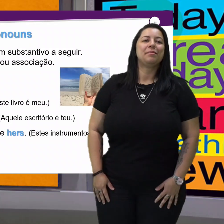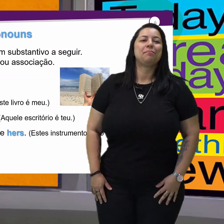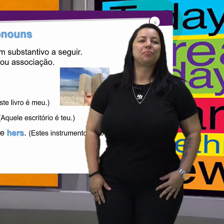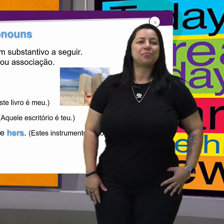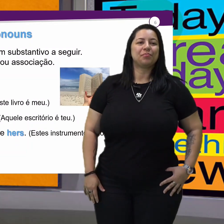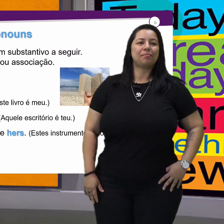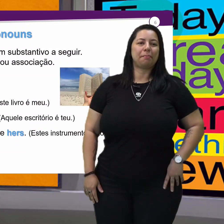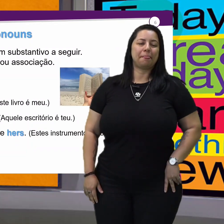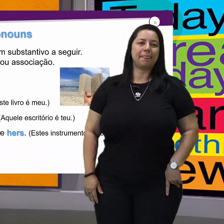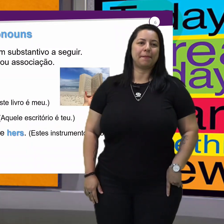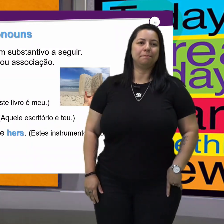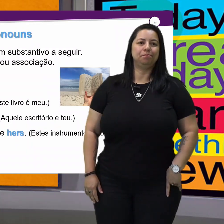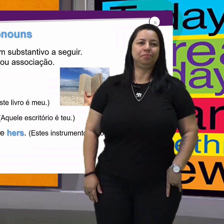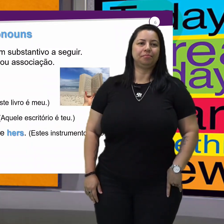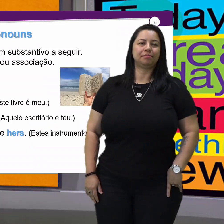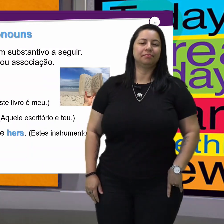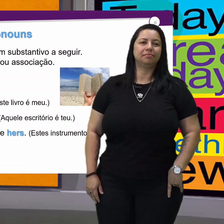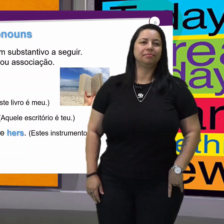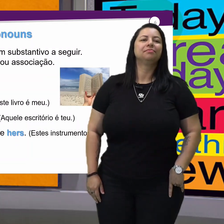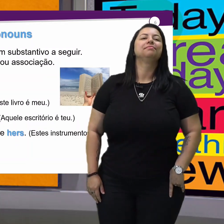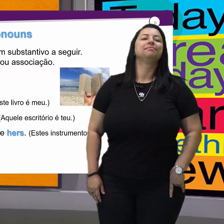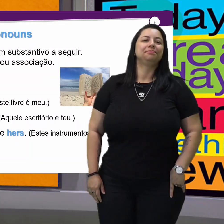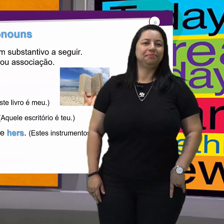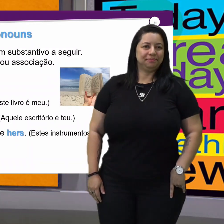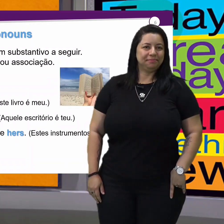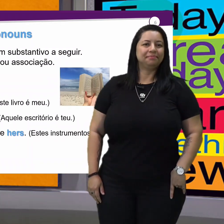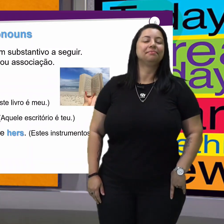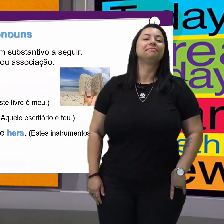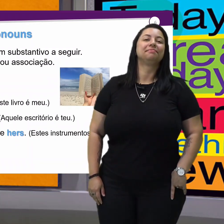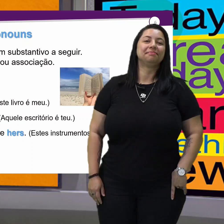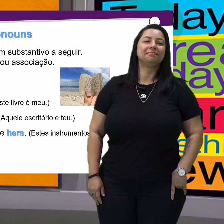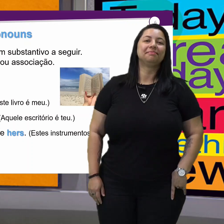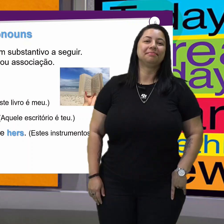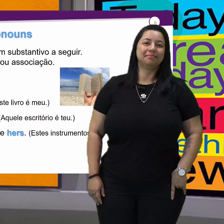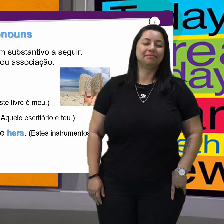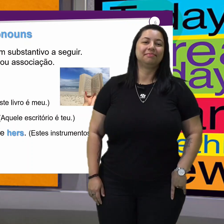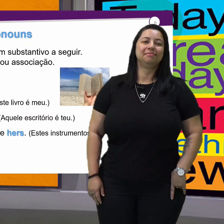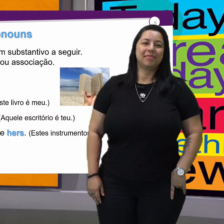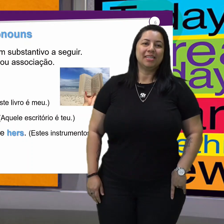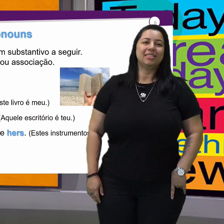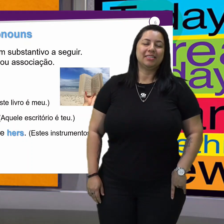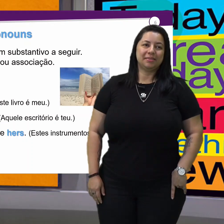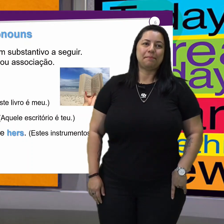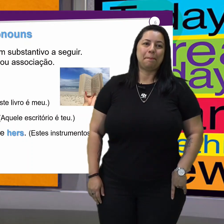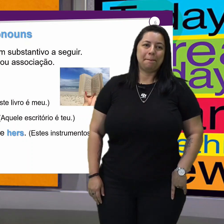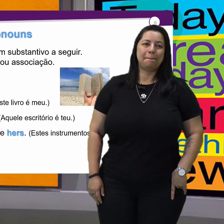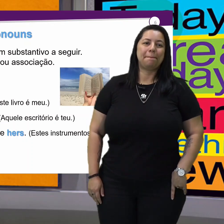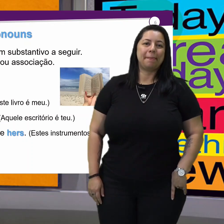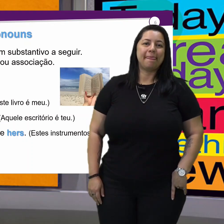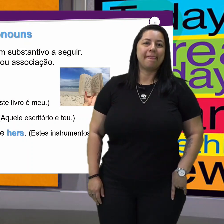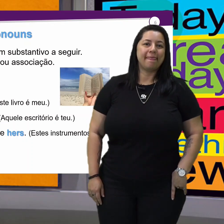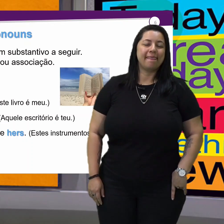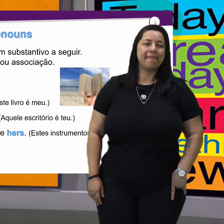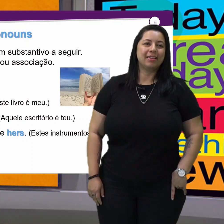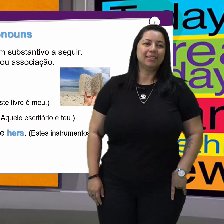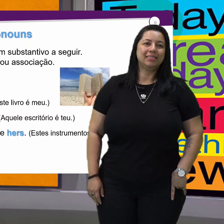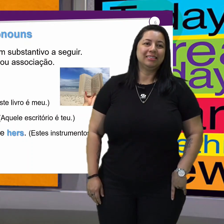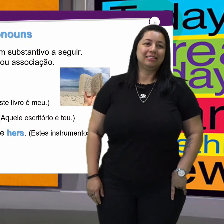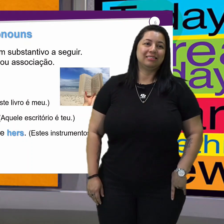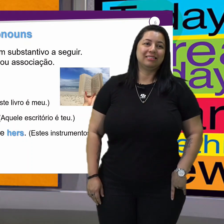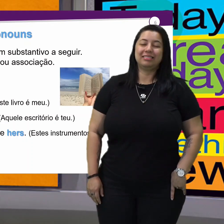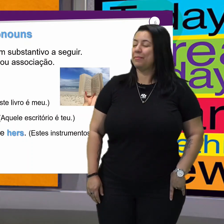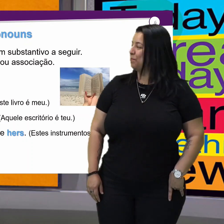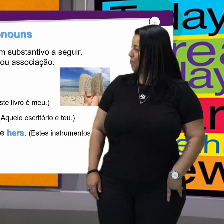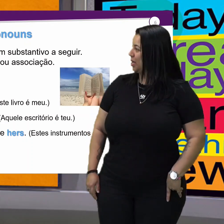Eles são usados sozinhos, sem substantivo a seguir, porque eles indicam propriedade ou associação. A gente também